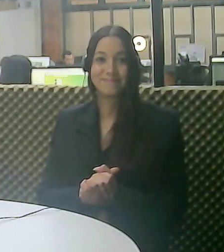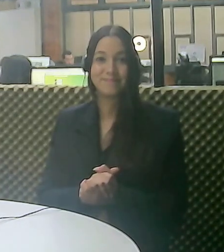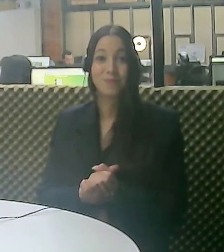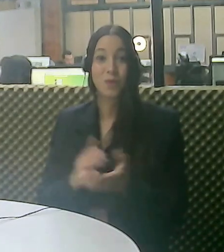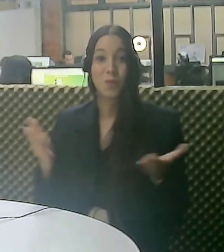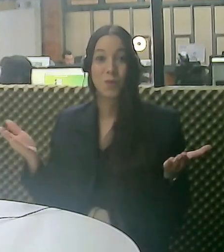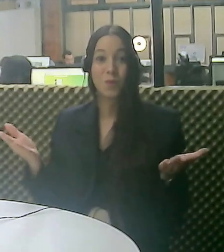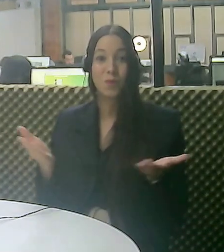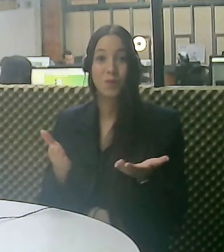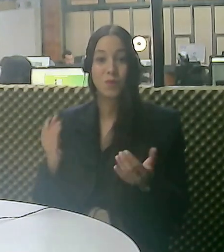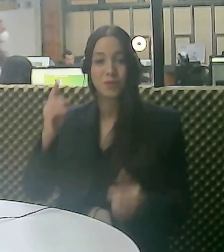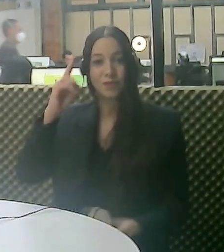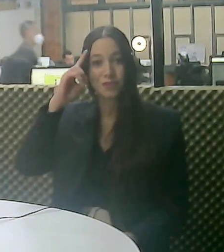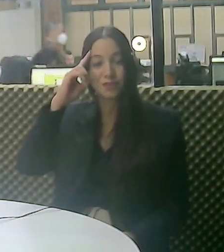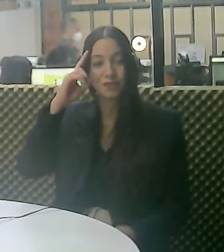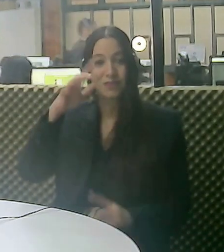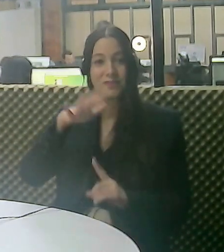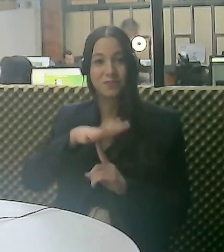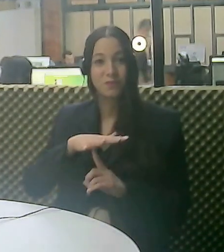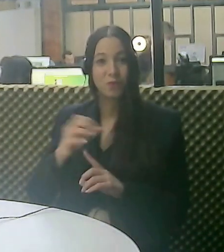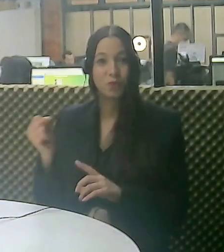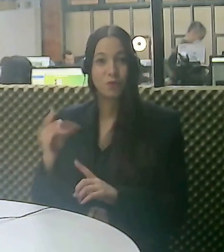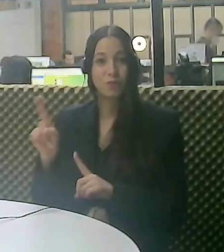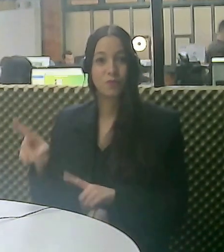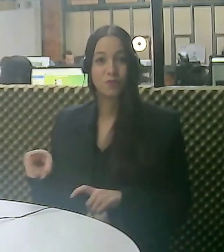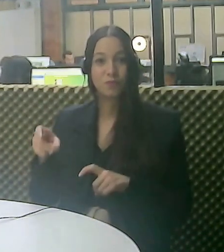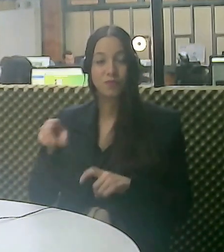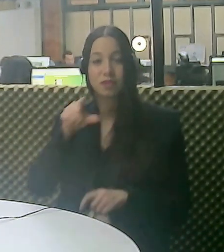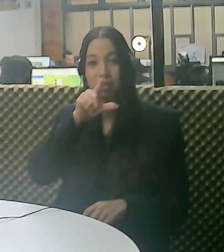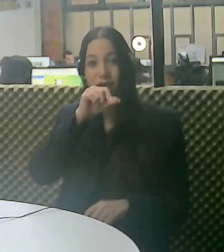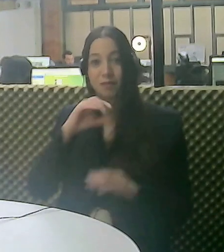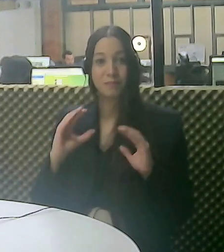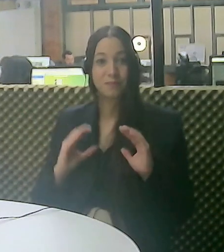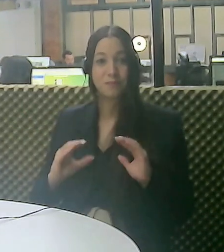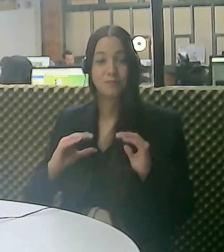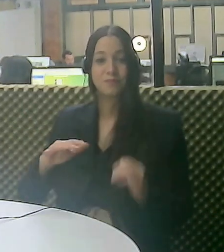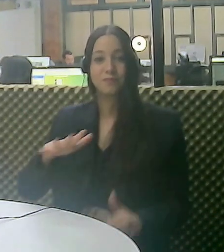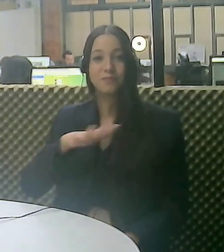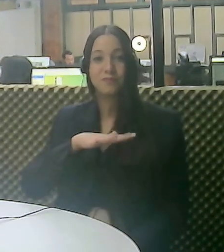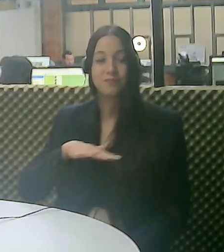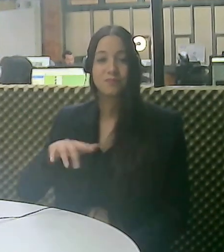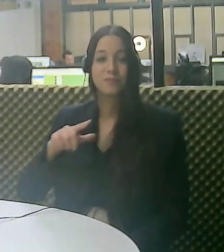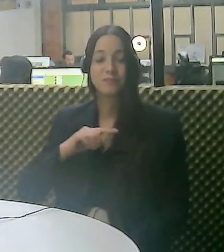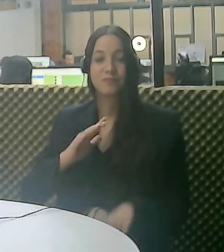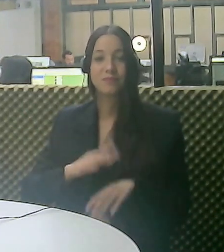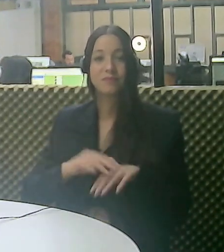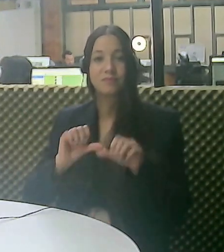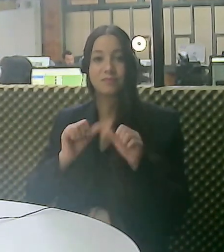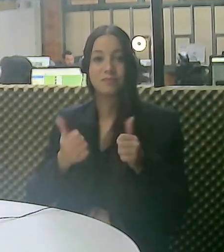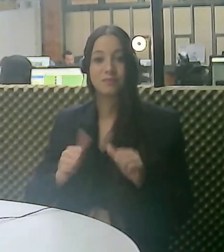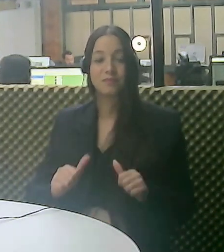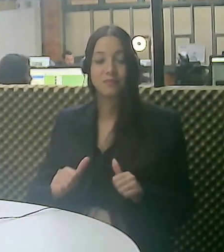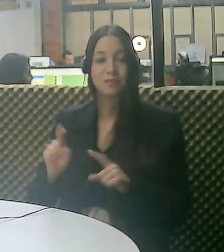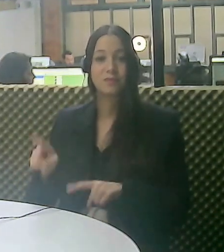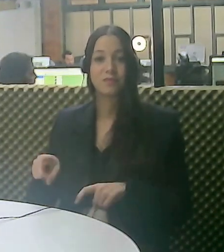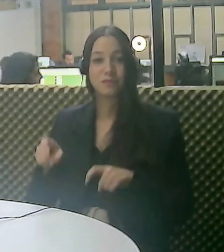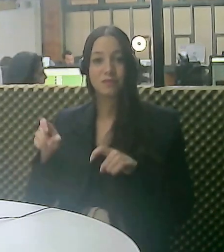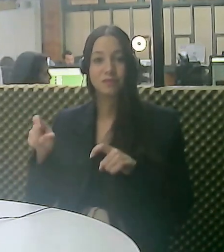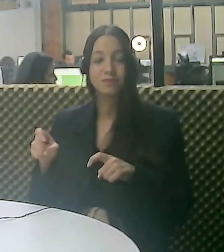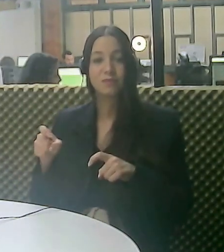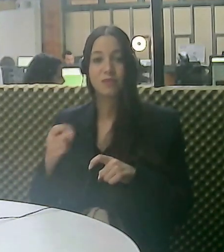E hoje é dia de Feira Novo Agro no Parque do Sabiá. O espaço reúne artesãos e produtores rurais com